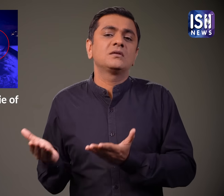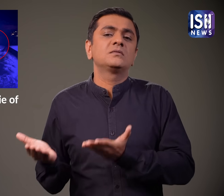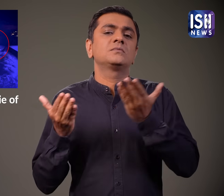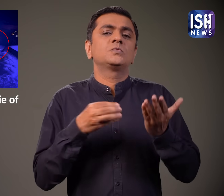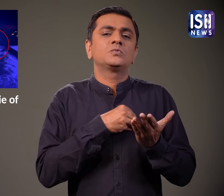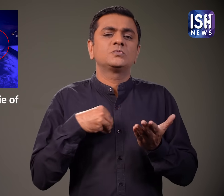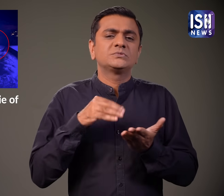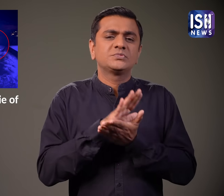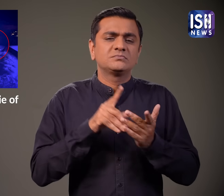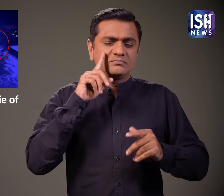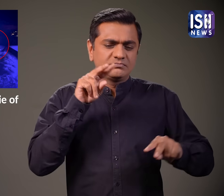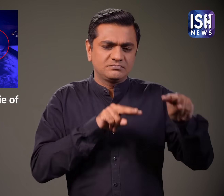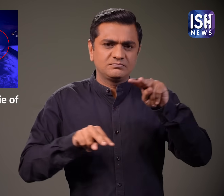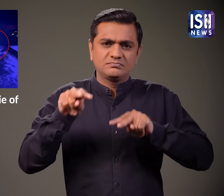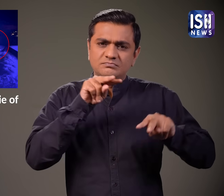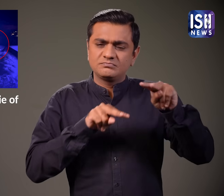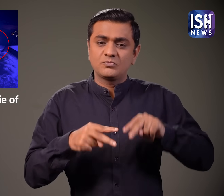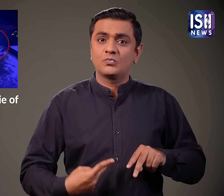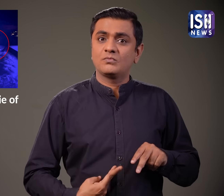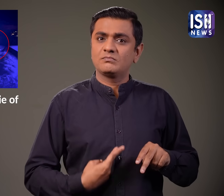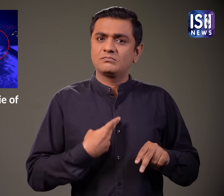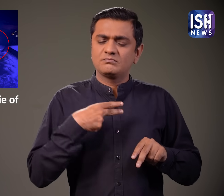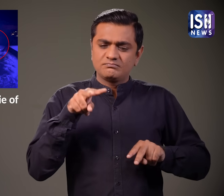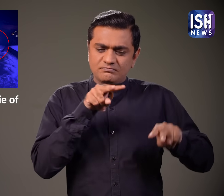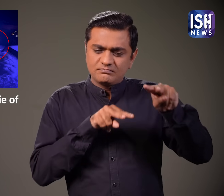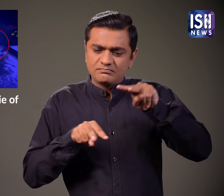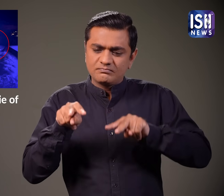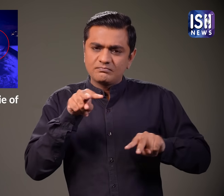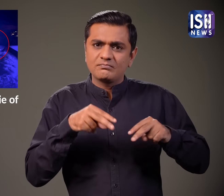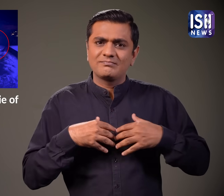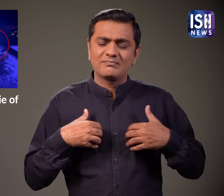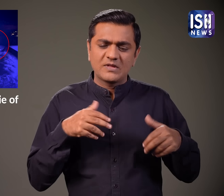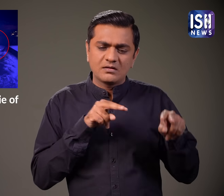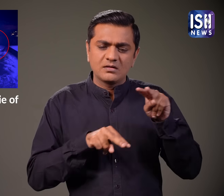शर्फ को पोस्ट मौटर्म के लिए ले जाया गया पुलिस और अस्पताल सूत्रों के मुताबे